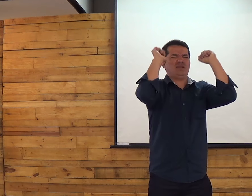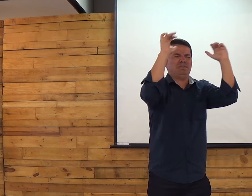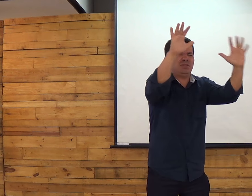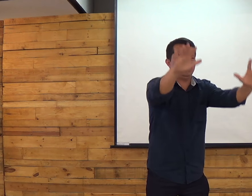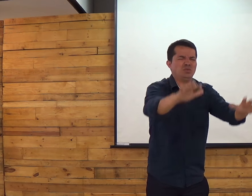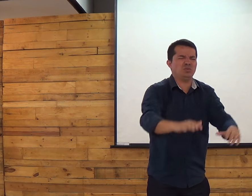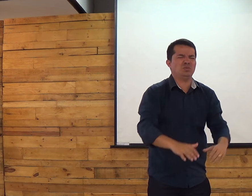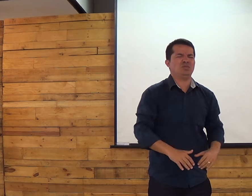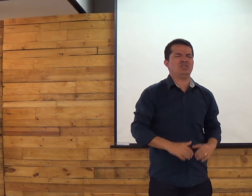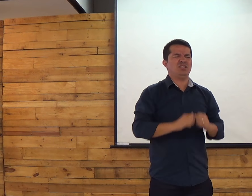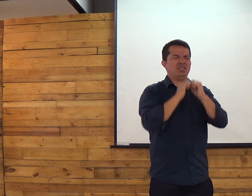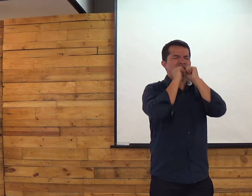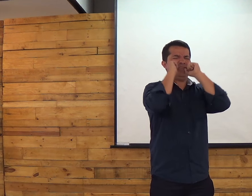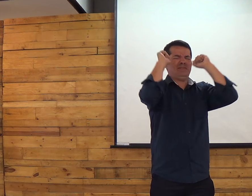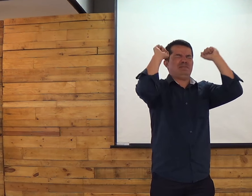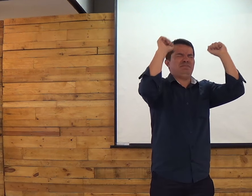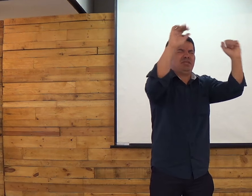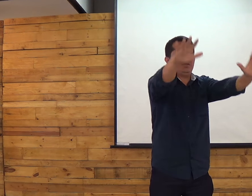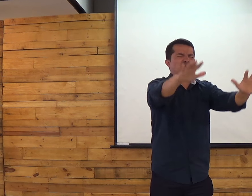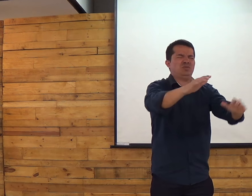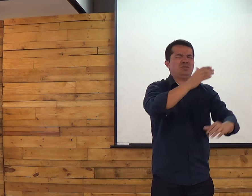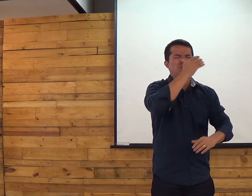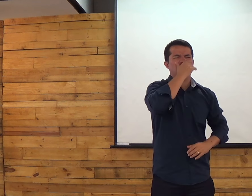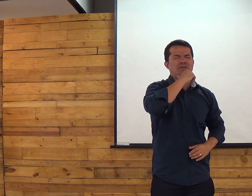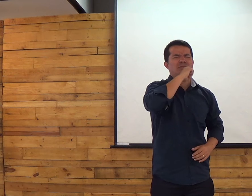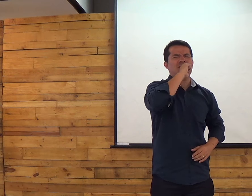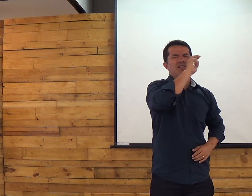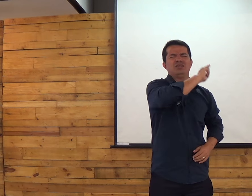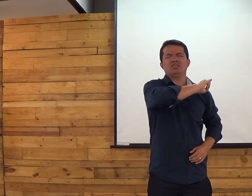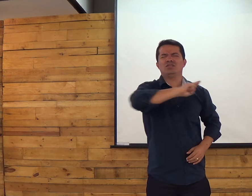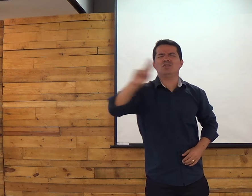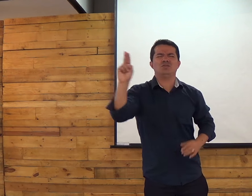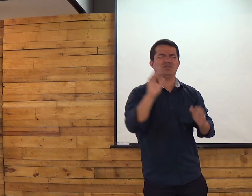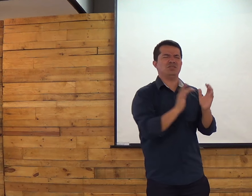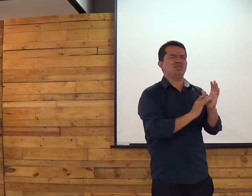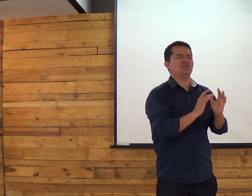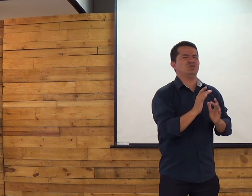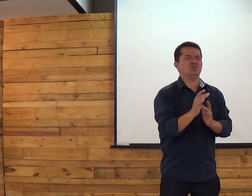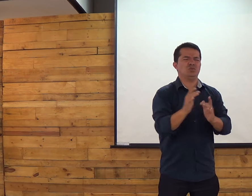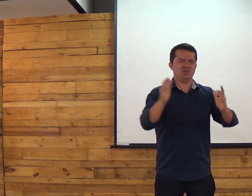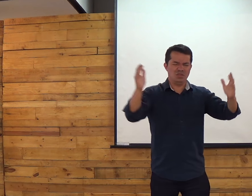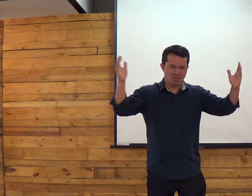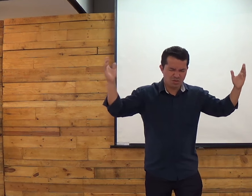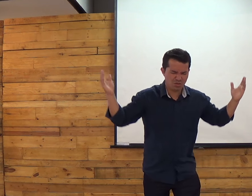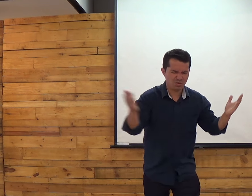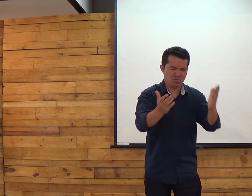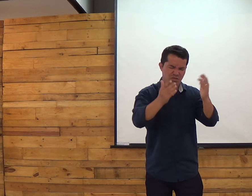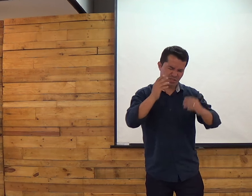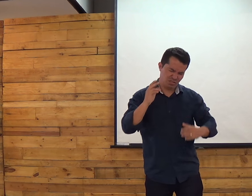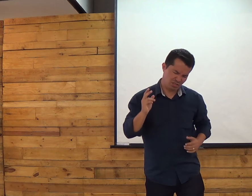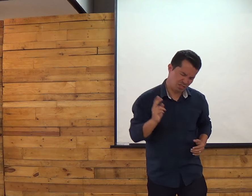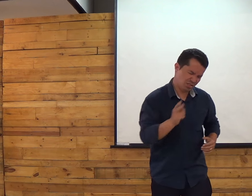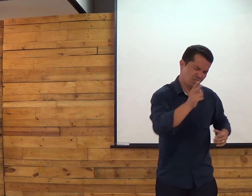abençoa, abençoa, abençoa. Pai, em nome de Jesus, agora